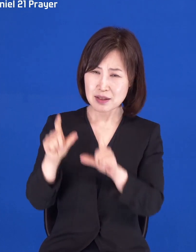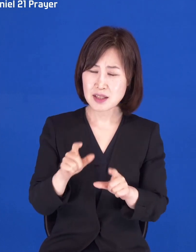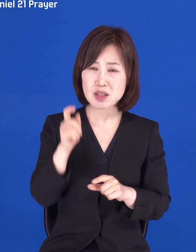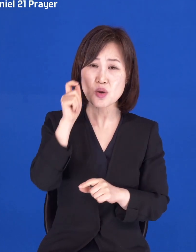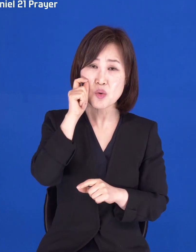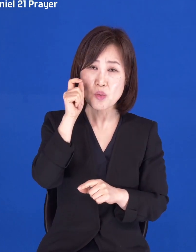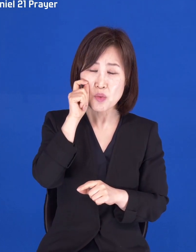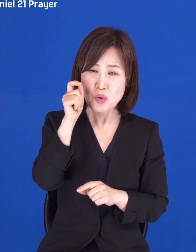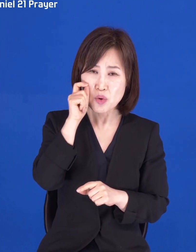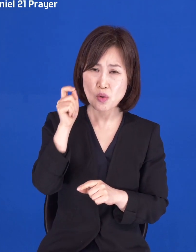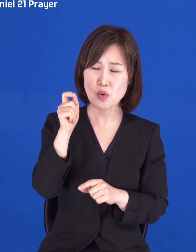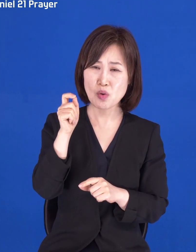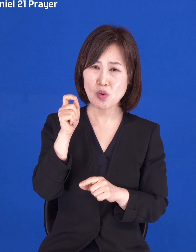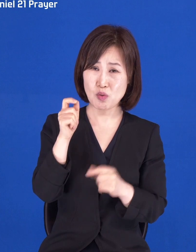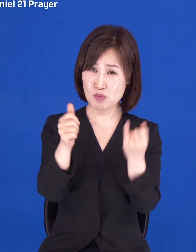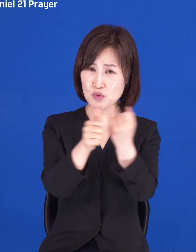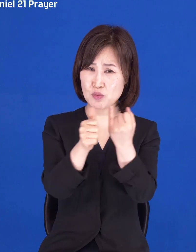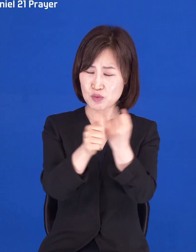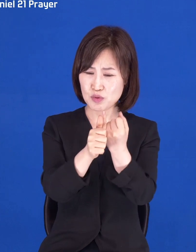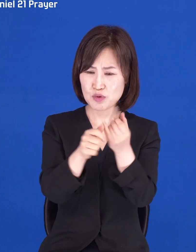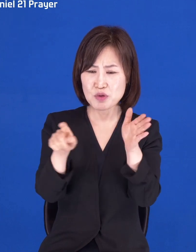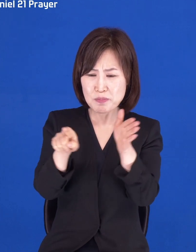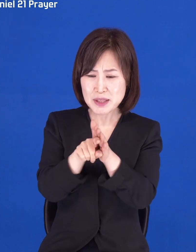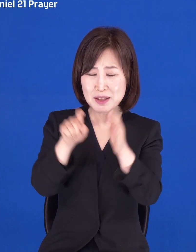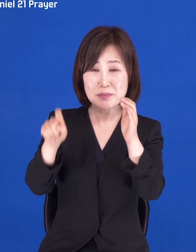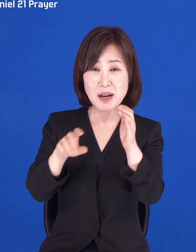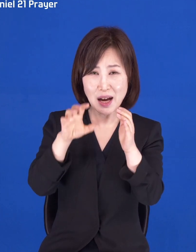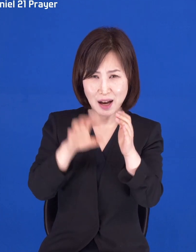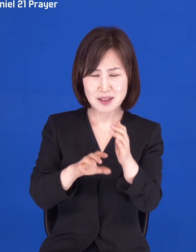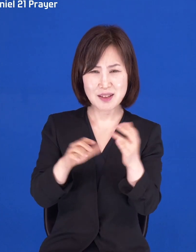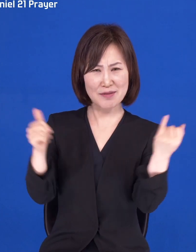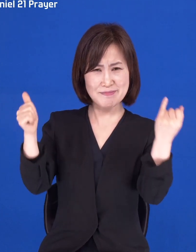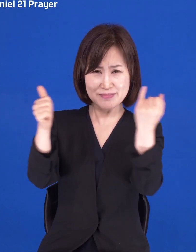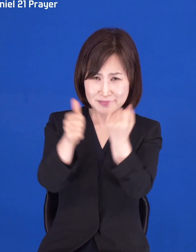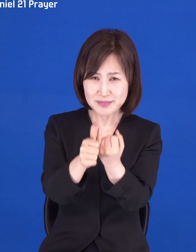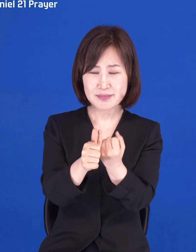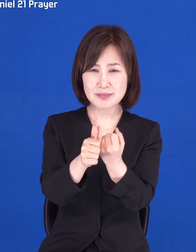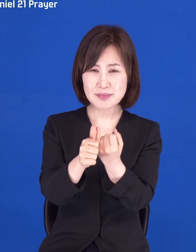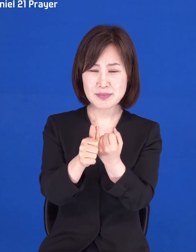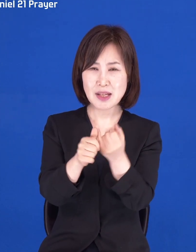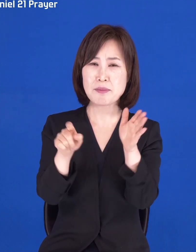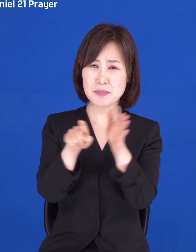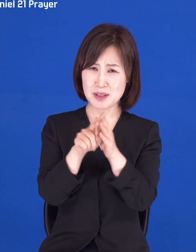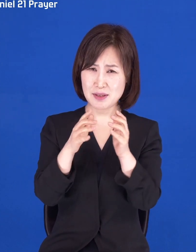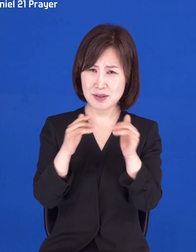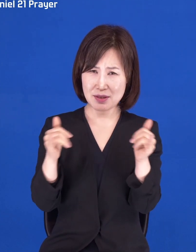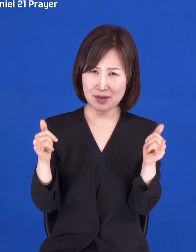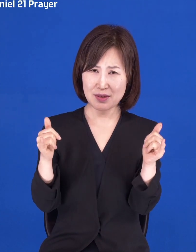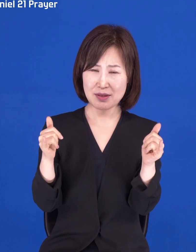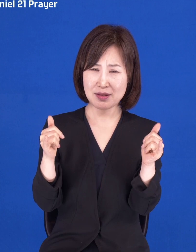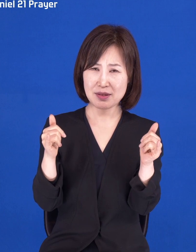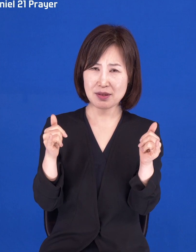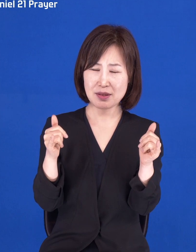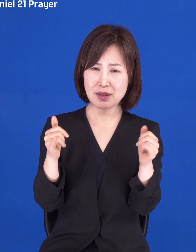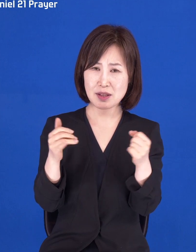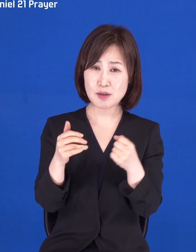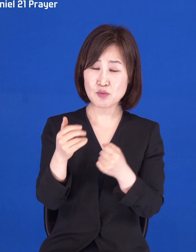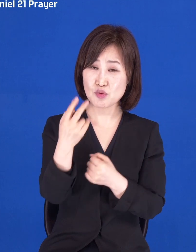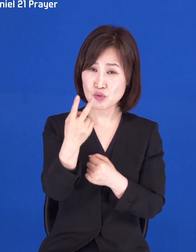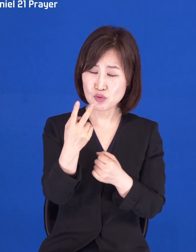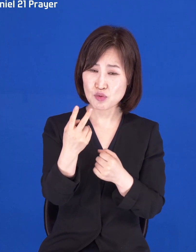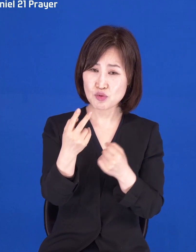고모부도 저희 아버지 어머니처럼 믿음 안에서 만나 결혼하신 신앙인들이셨습니다. 그 두